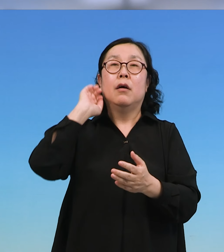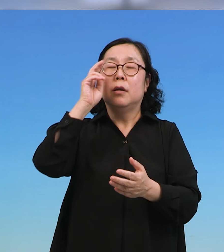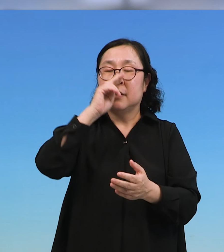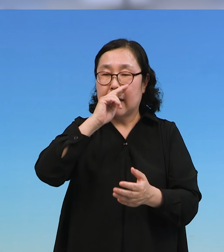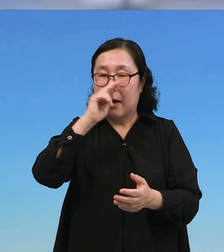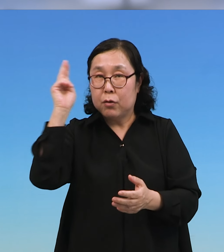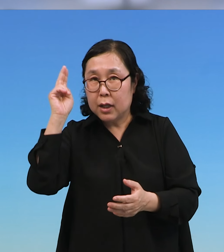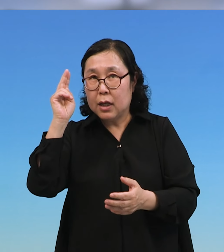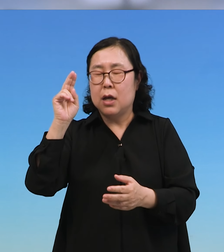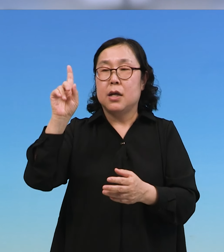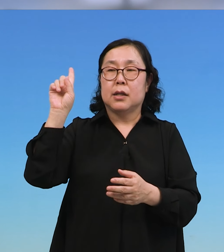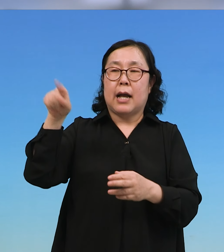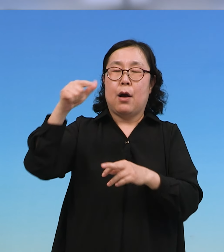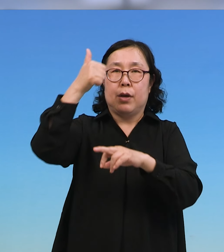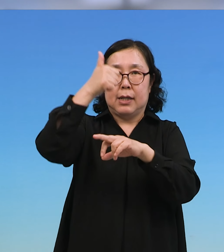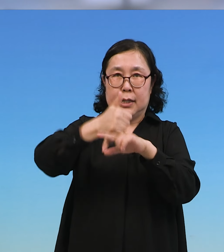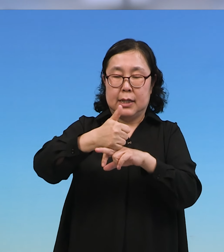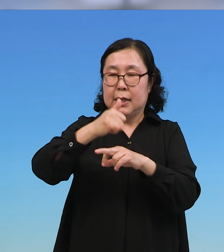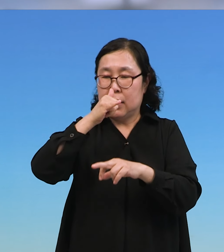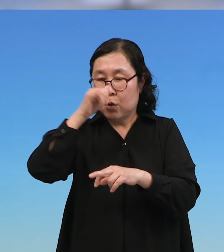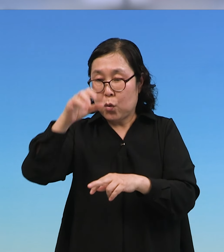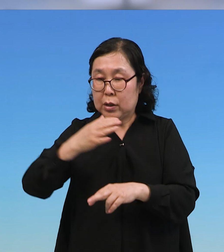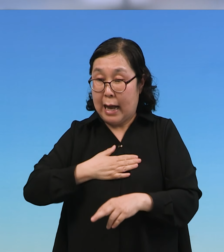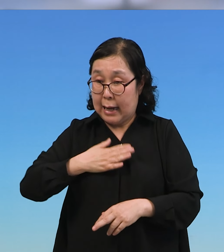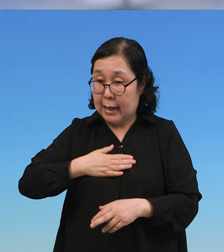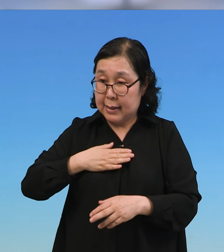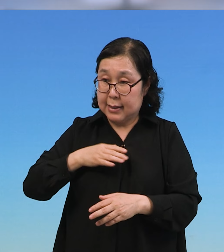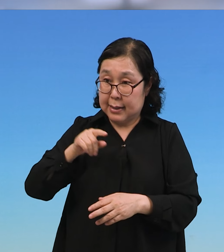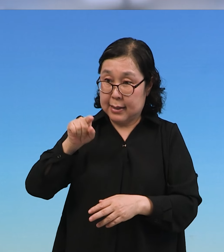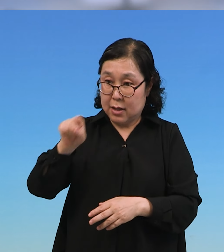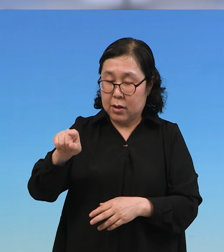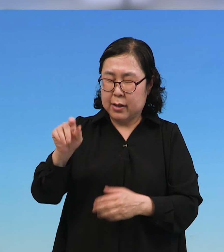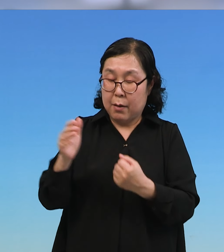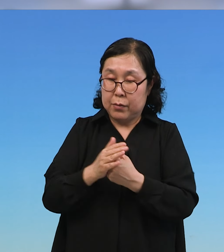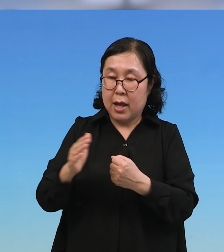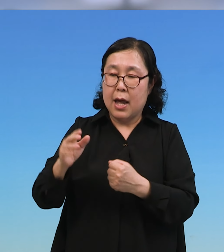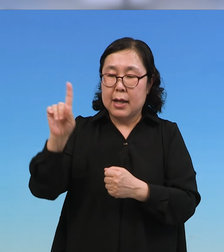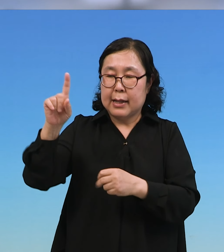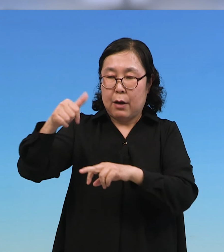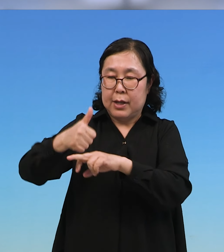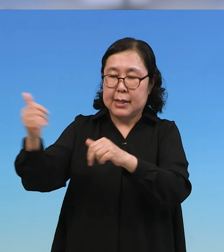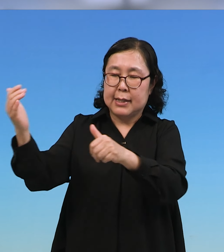다윗을 잡아오느라고 그런 거겠죠. 이 위기를 만난 거예요. 그런데 놀랍게도